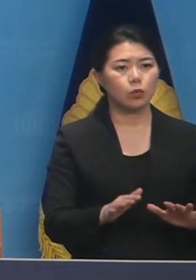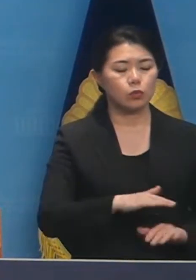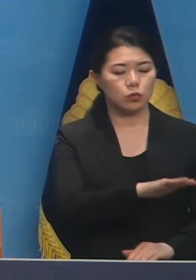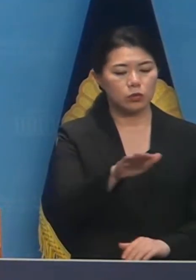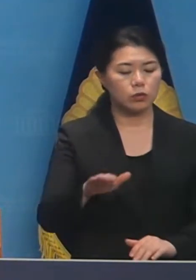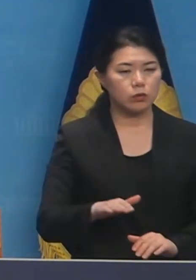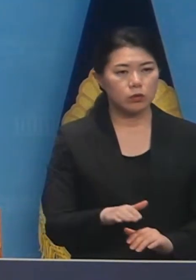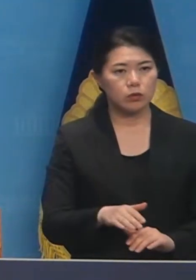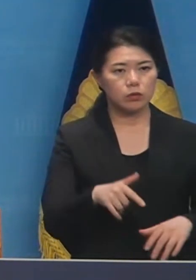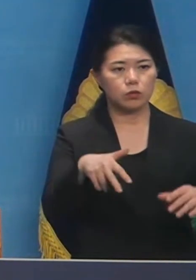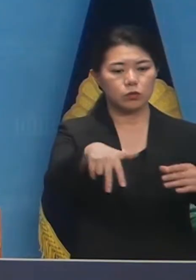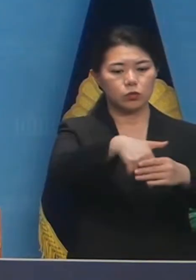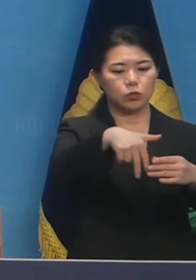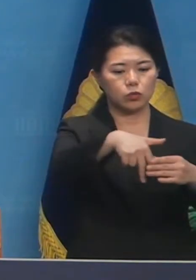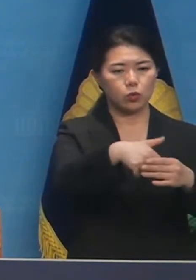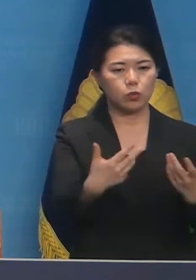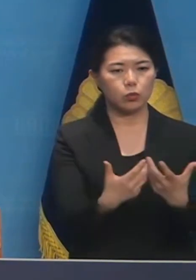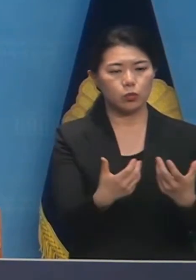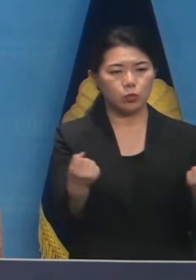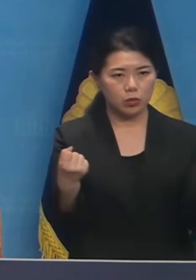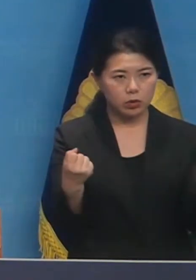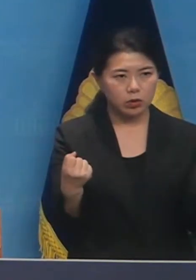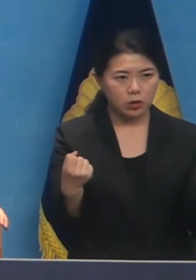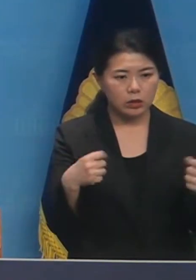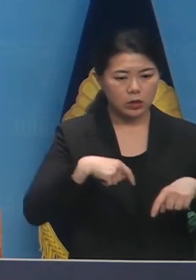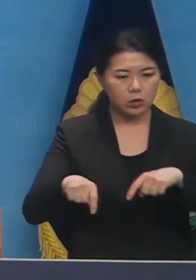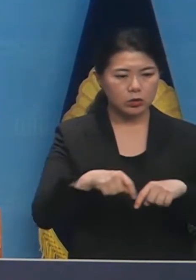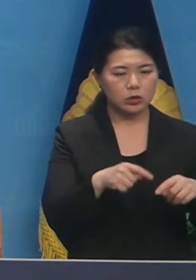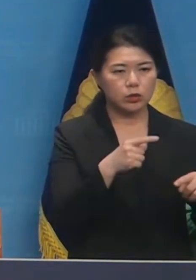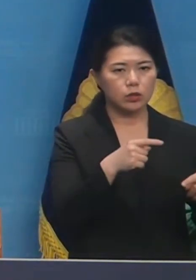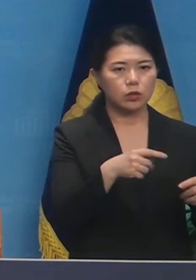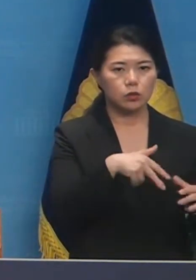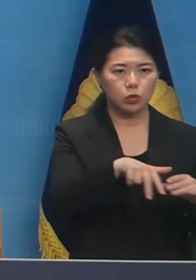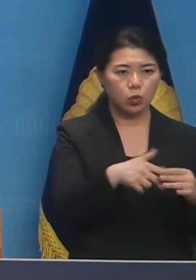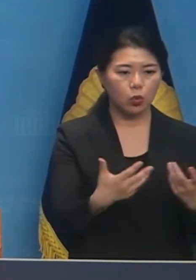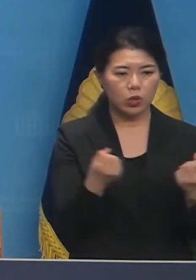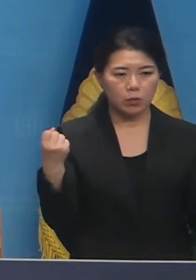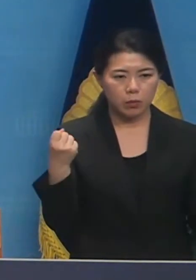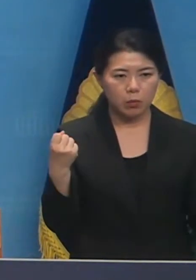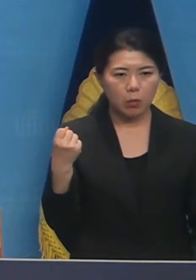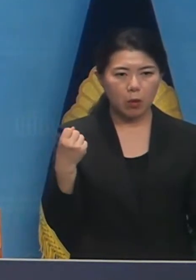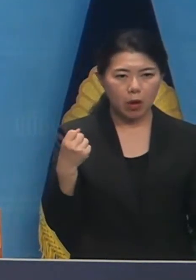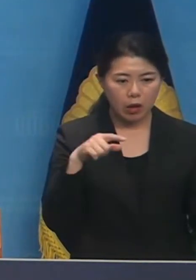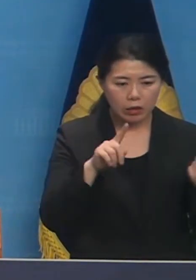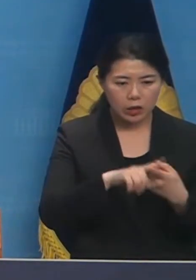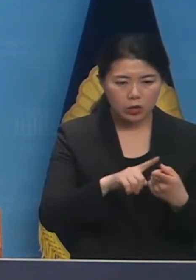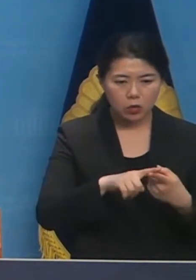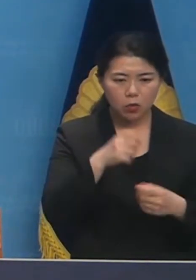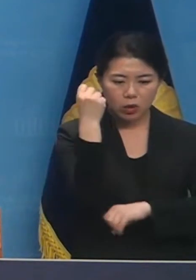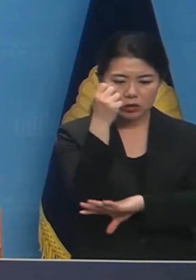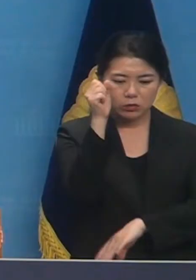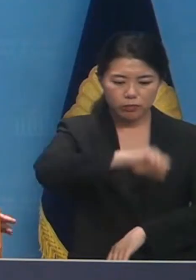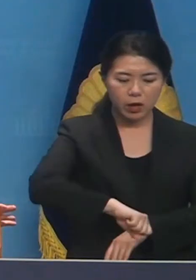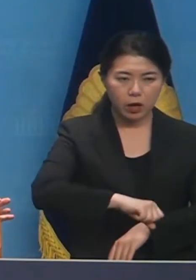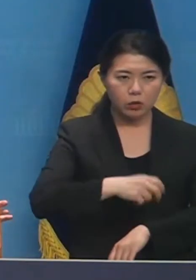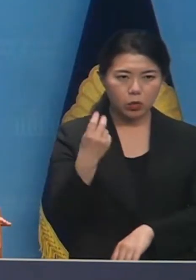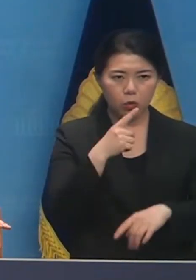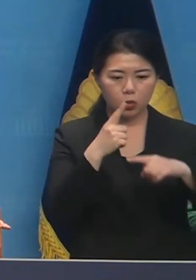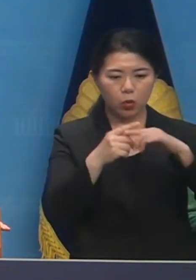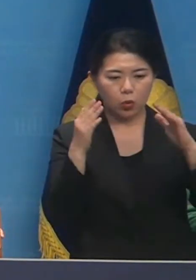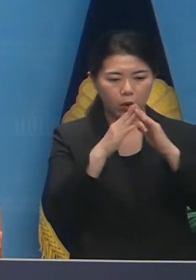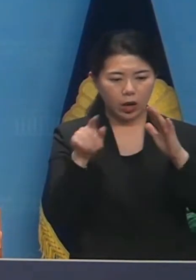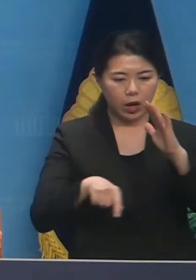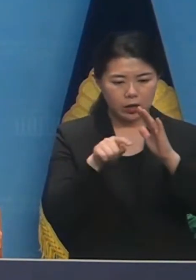우리는 종교 분리 원칙을 명백히 위반하고 교회 내부와